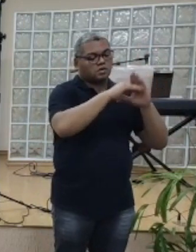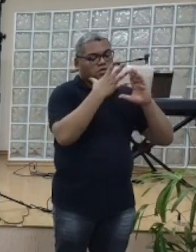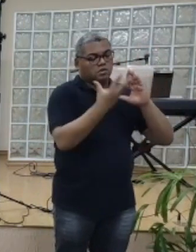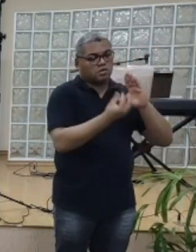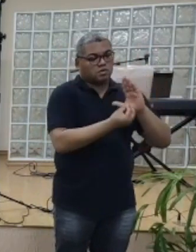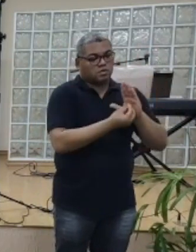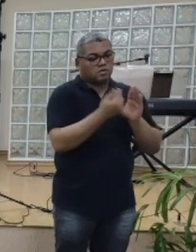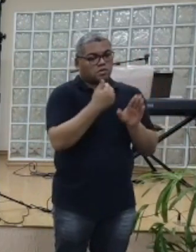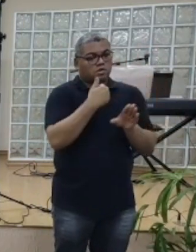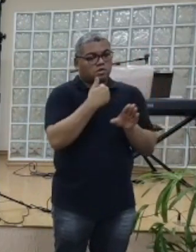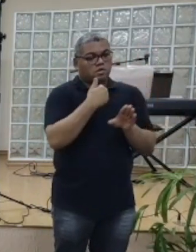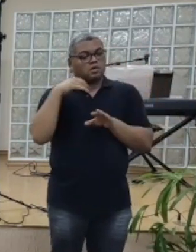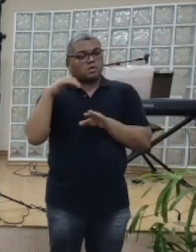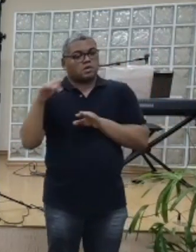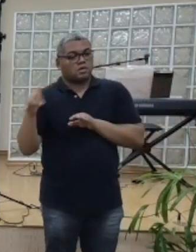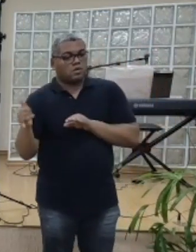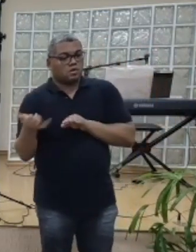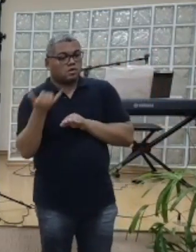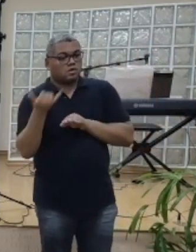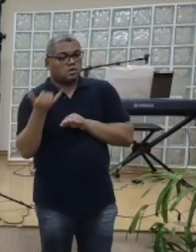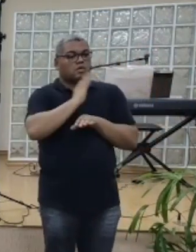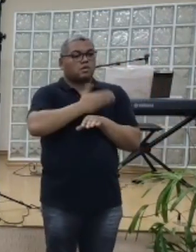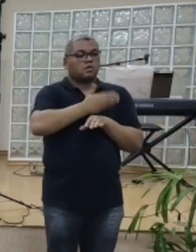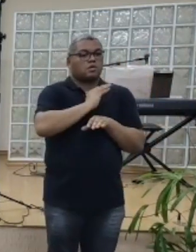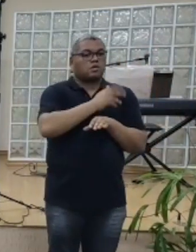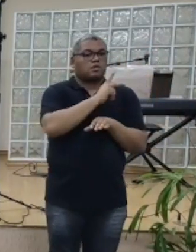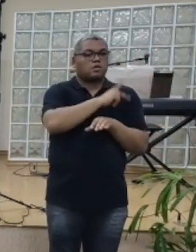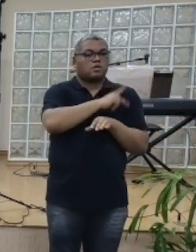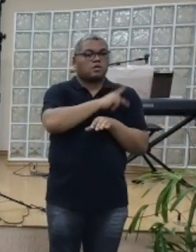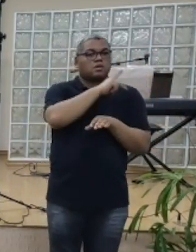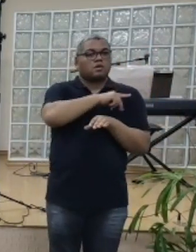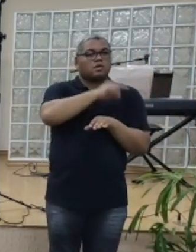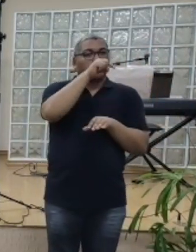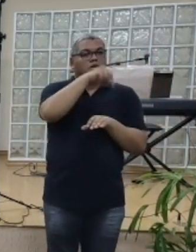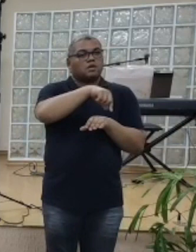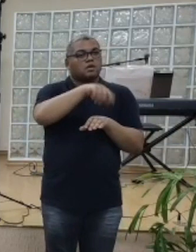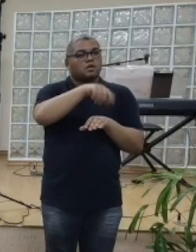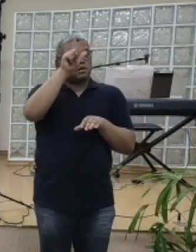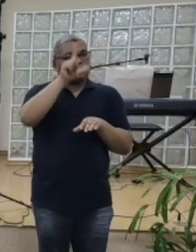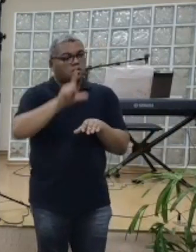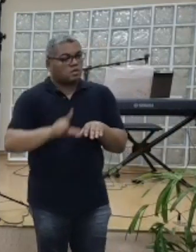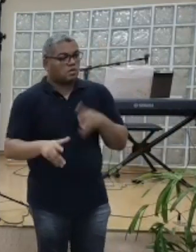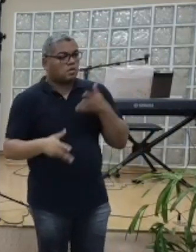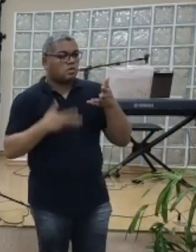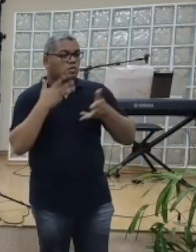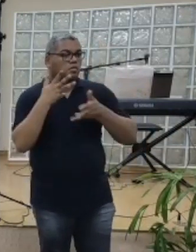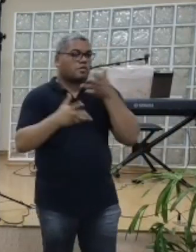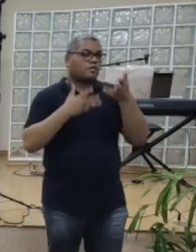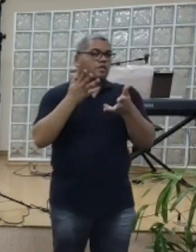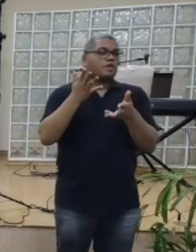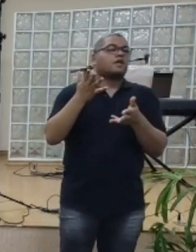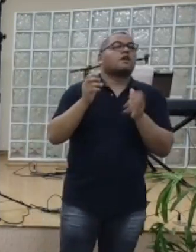Eu estou aproveitando o coração de Paulo na carta de Gálatas para colocar o meu para fora.